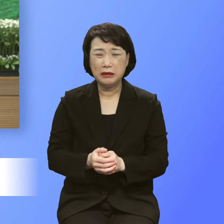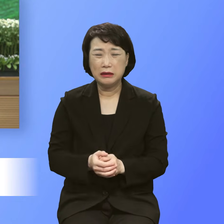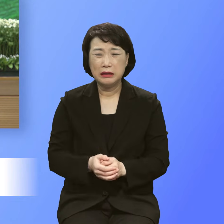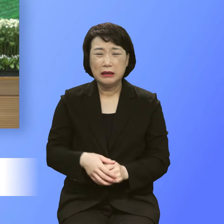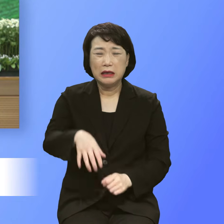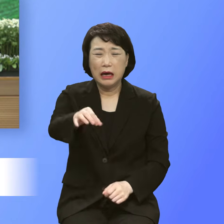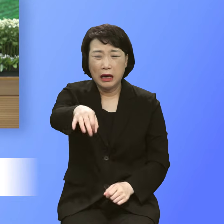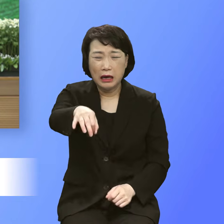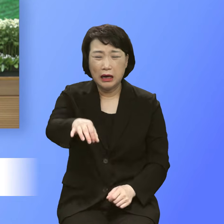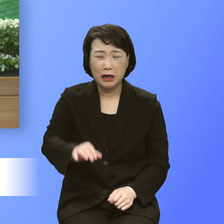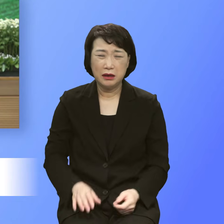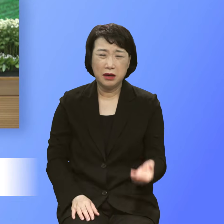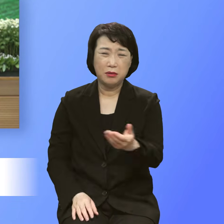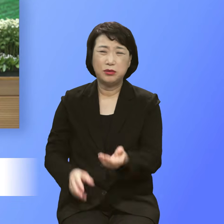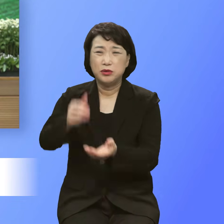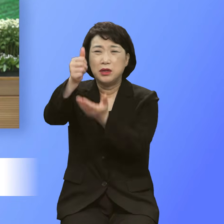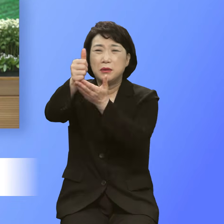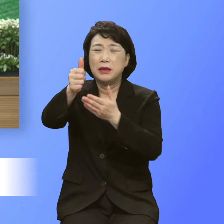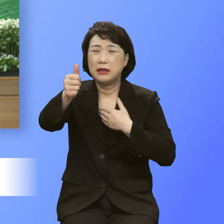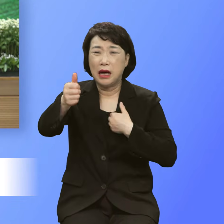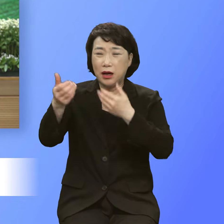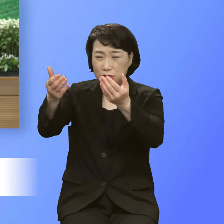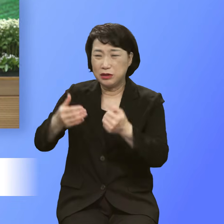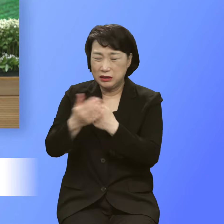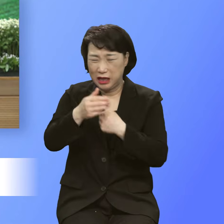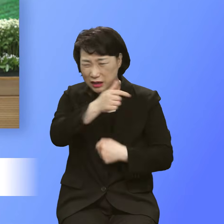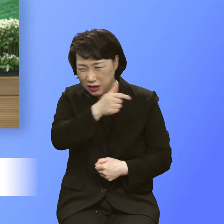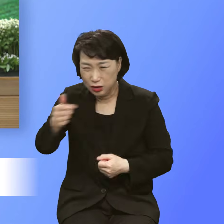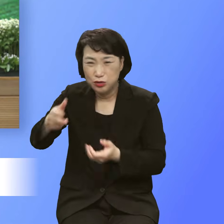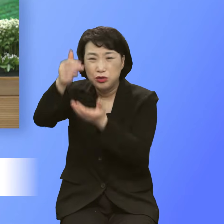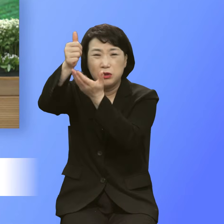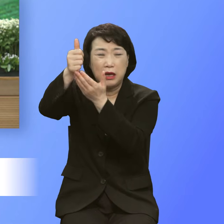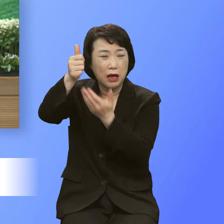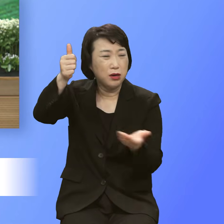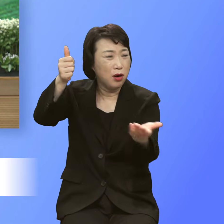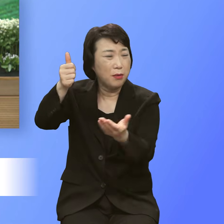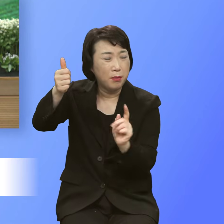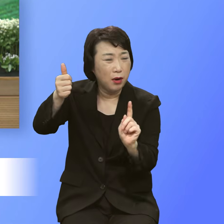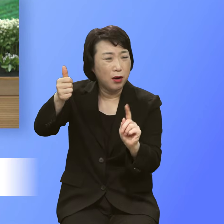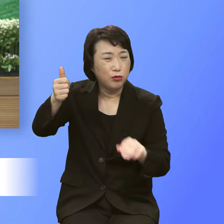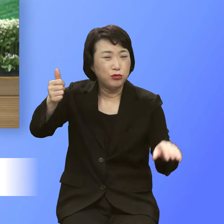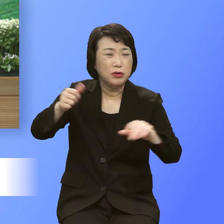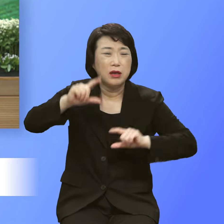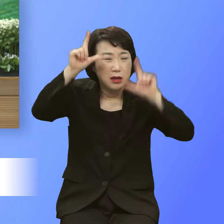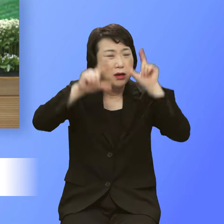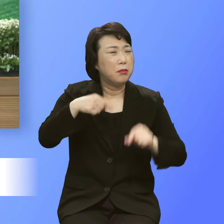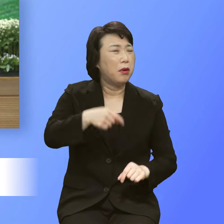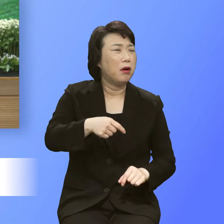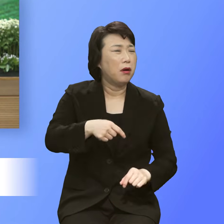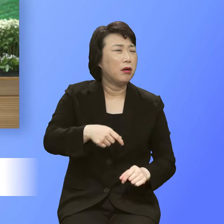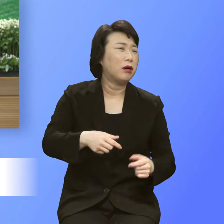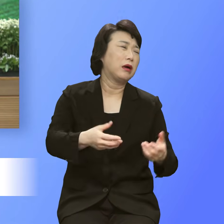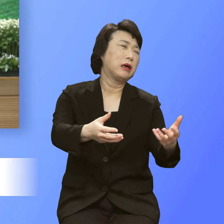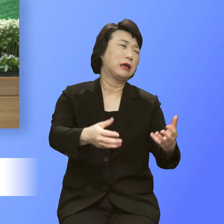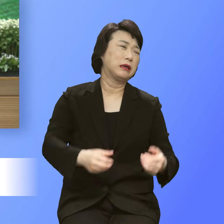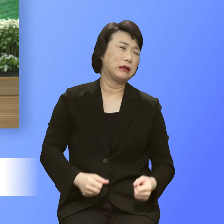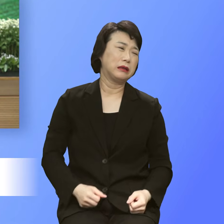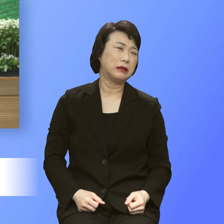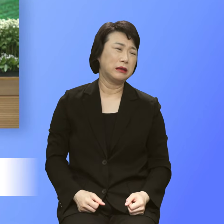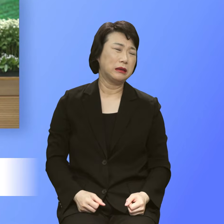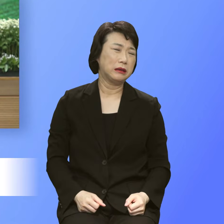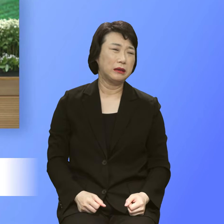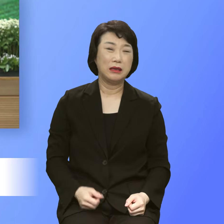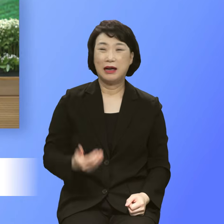현찮게 주님과 내게 주신 큰 은혜 베푸신 주님 앞에 우리가 태도가 그 정도야?